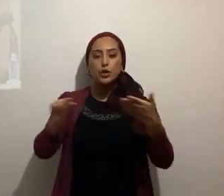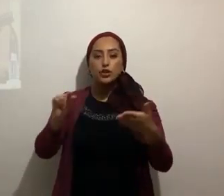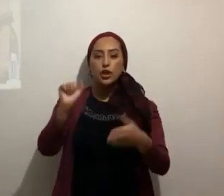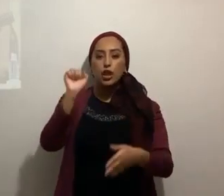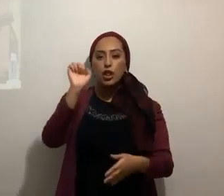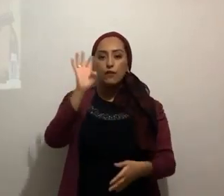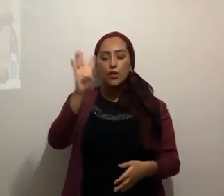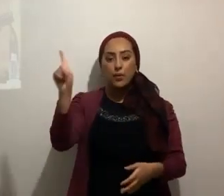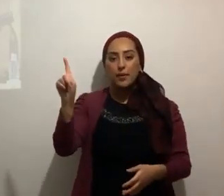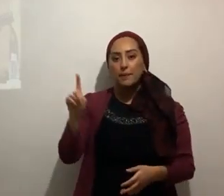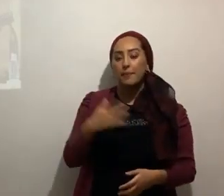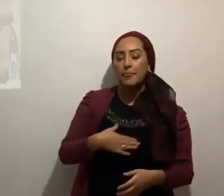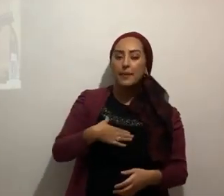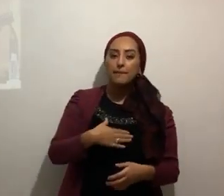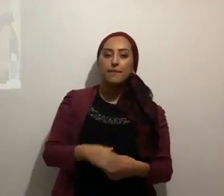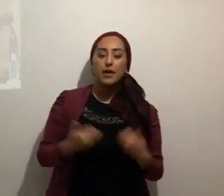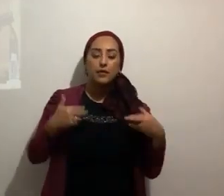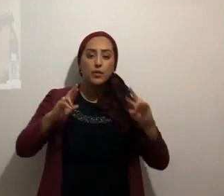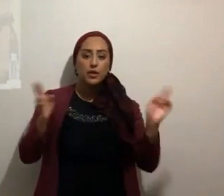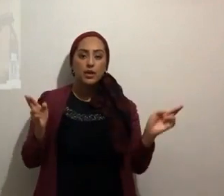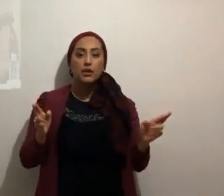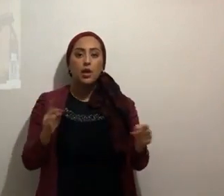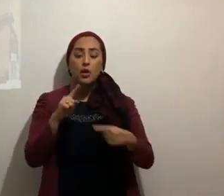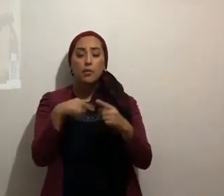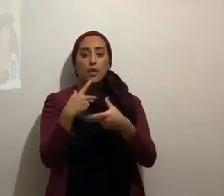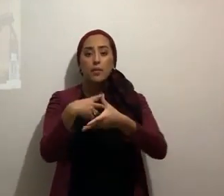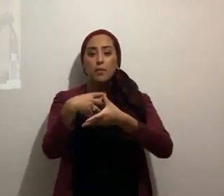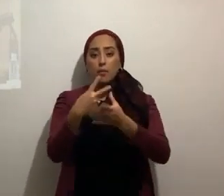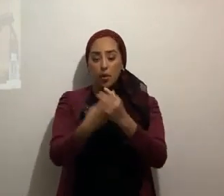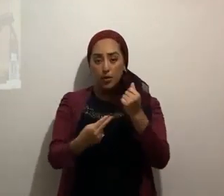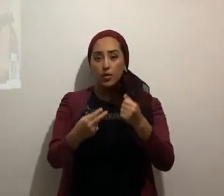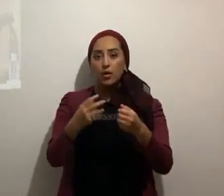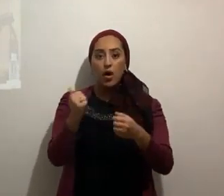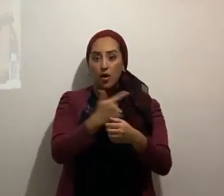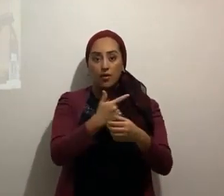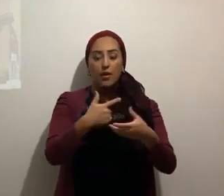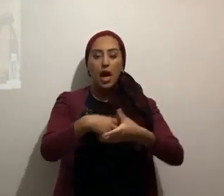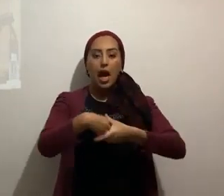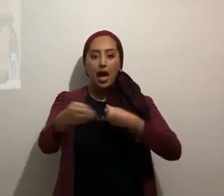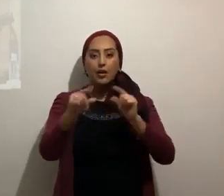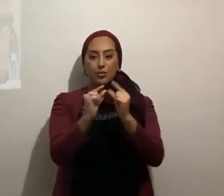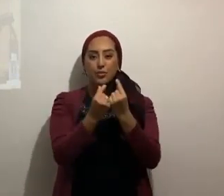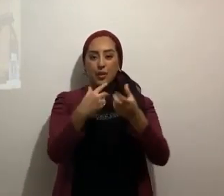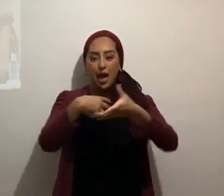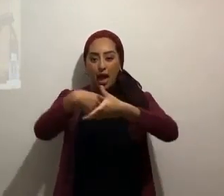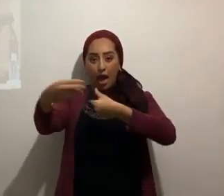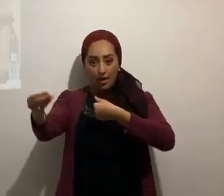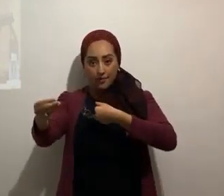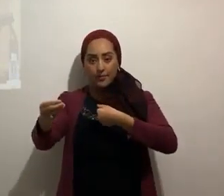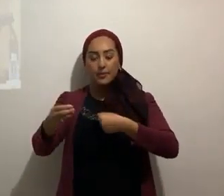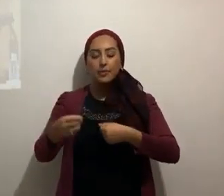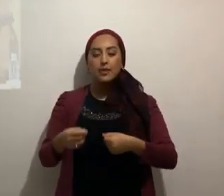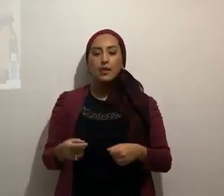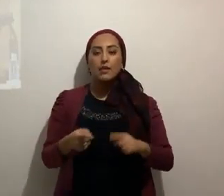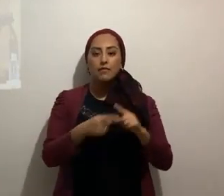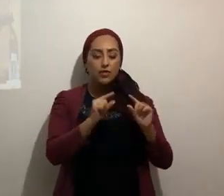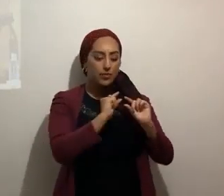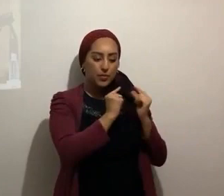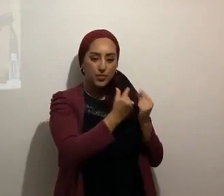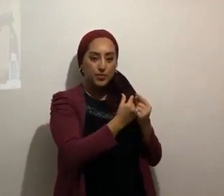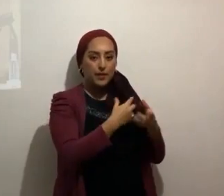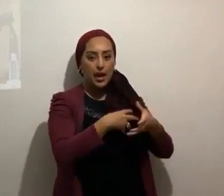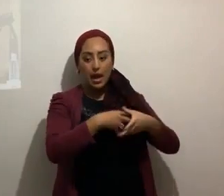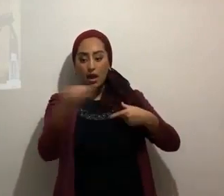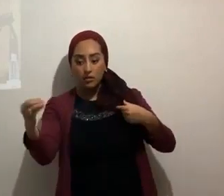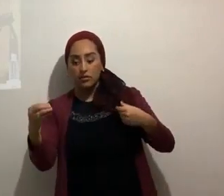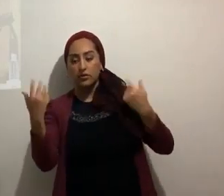tienen? Y ellos salieron de la presencia del Sanedrín. Eso de concilio es más romano que